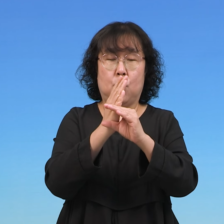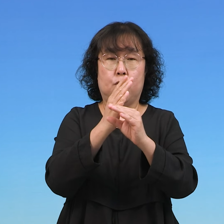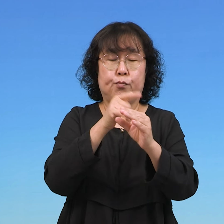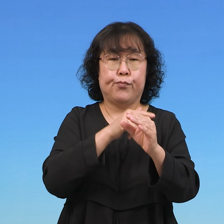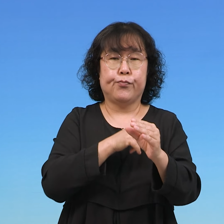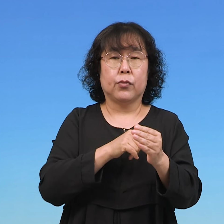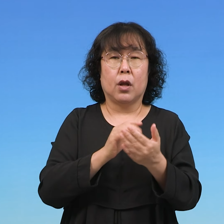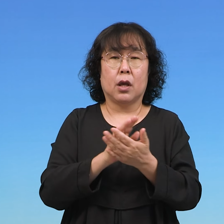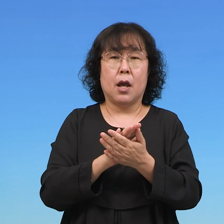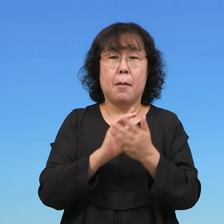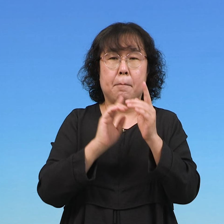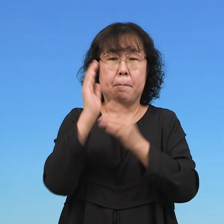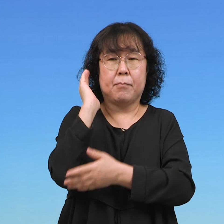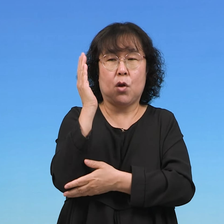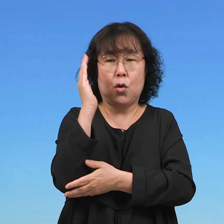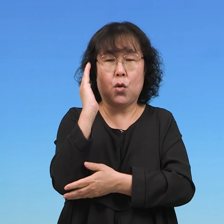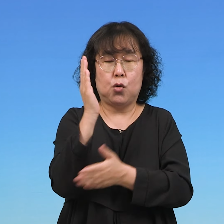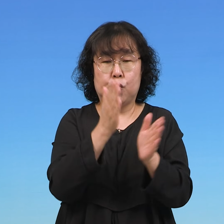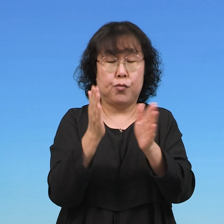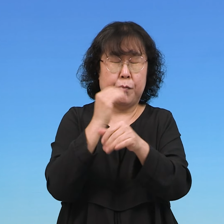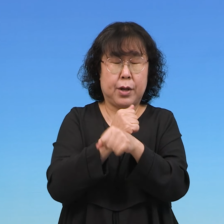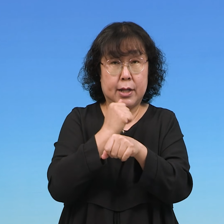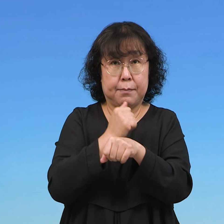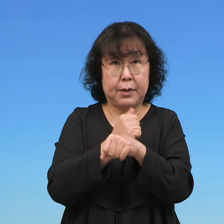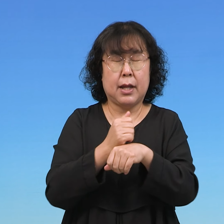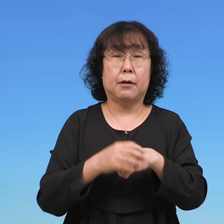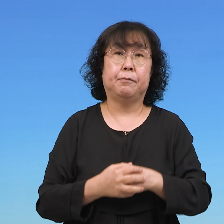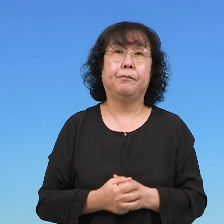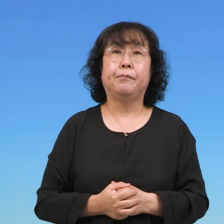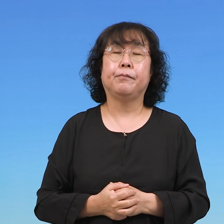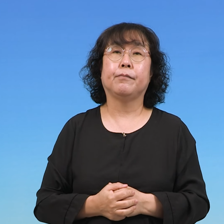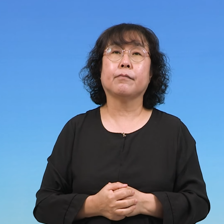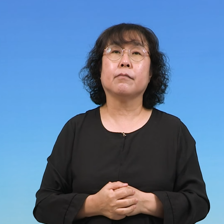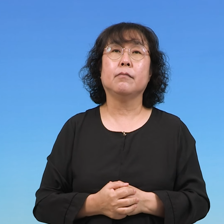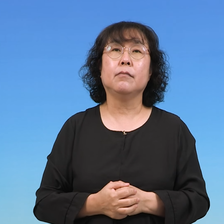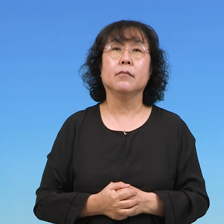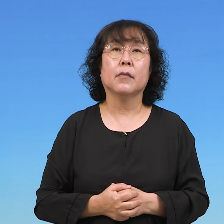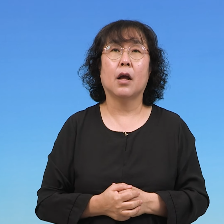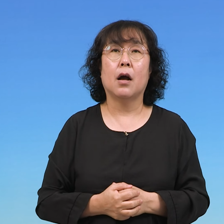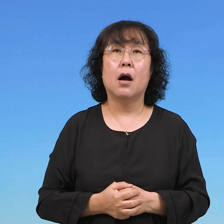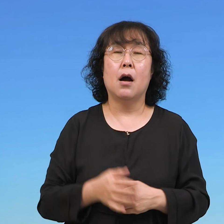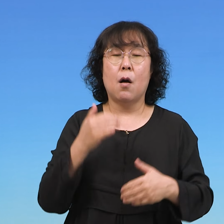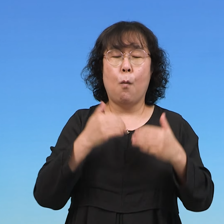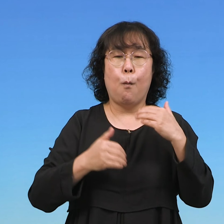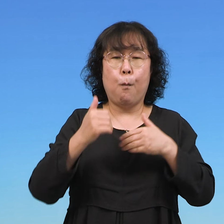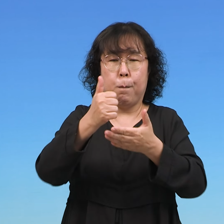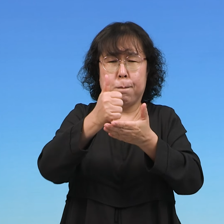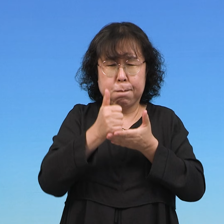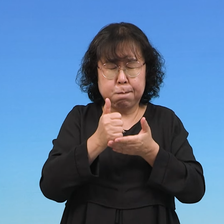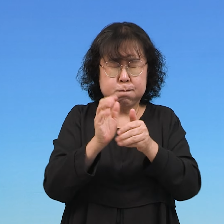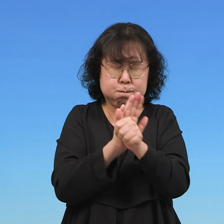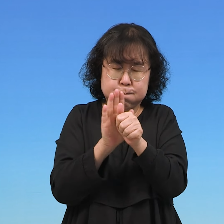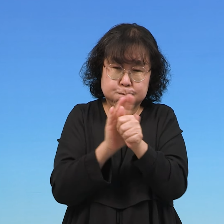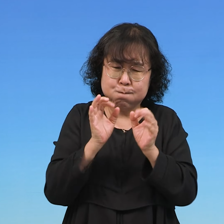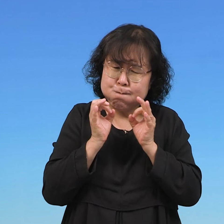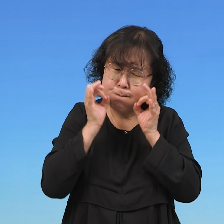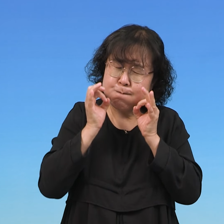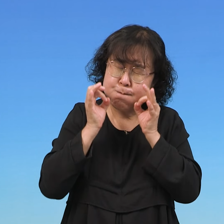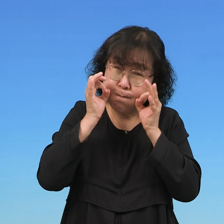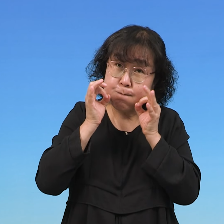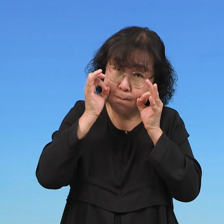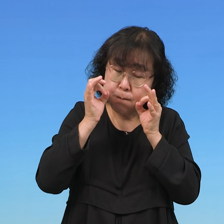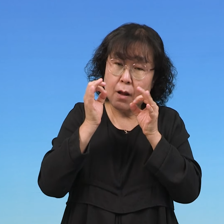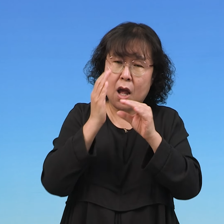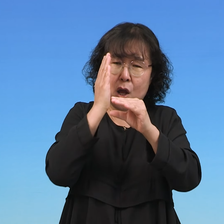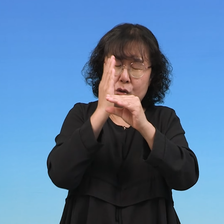준비를 해왔는데요. 제가 지난 몇 주 동안 이 환대라는 주제를 가지고 말씀을 준비하는데